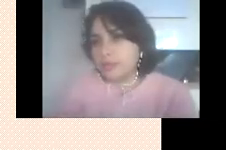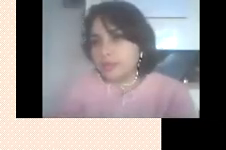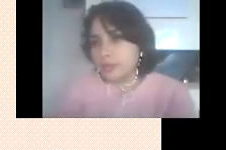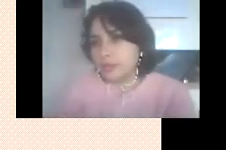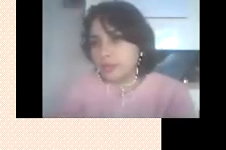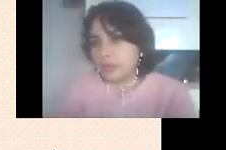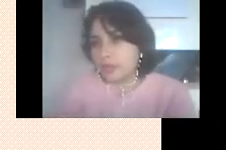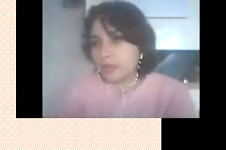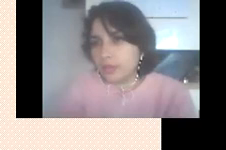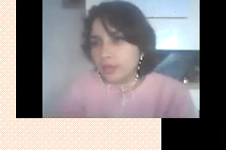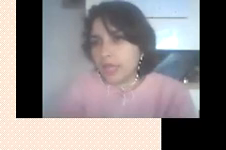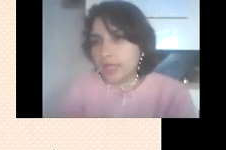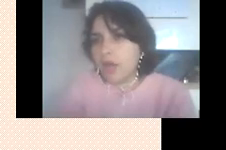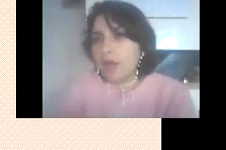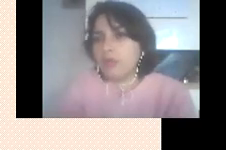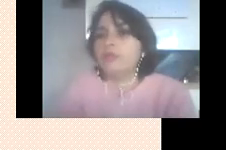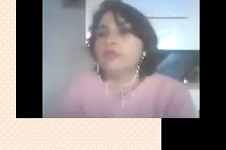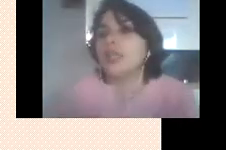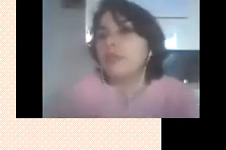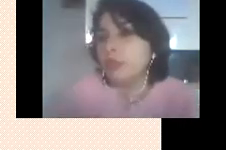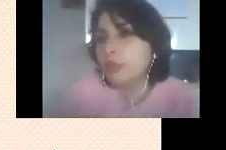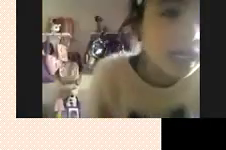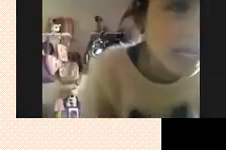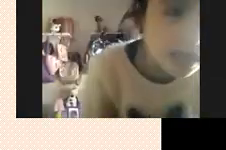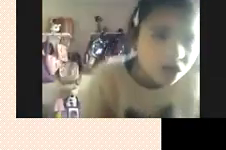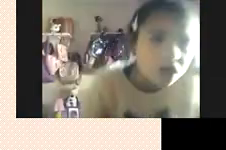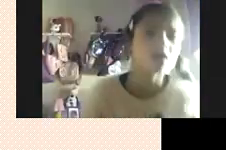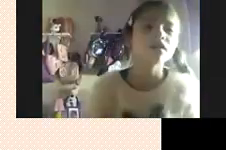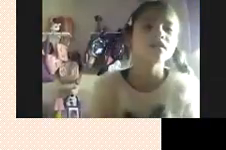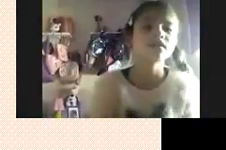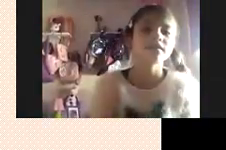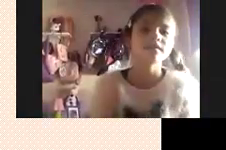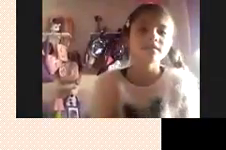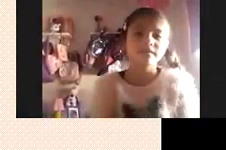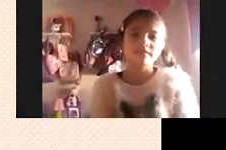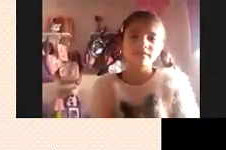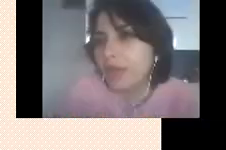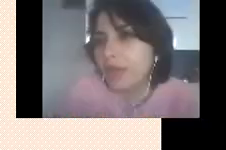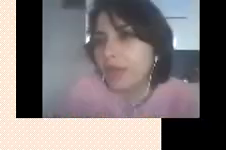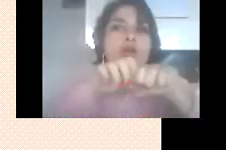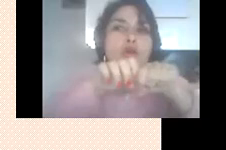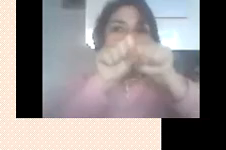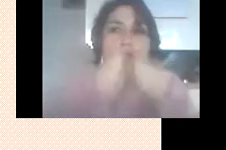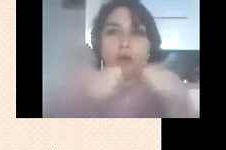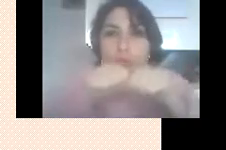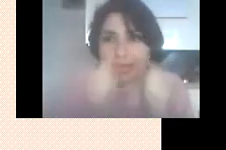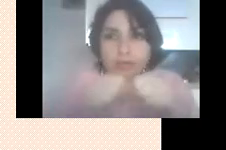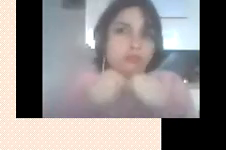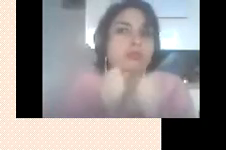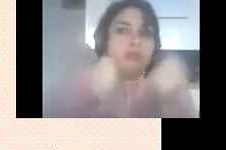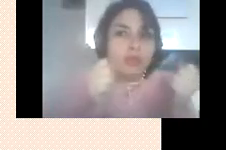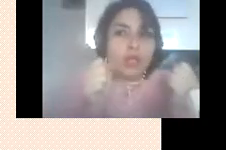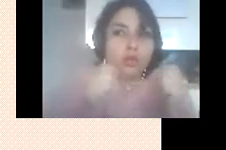decir? Y ahí está el audio. Actívame tu audio. ¡Rígido! ¿Rígido? O sea, ¿yo lo puedo, no lo puedo